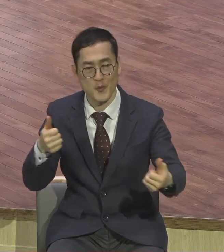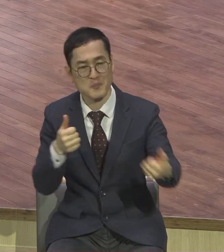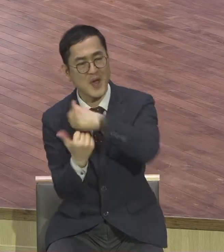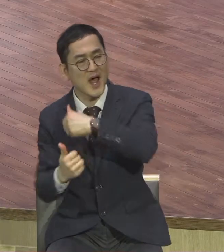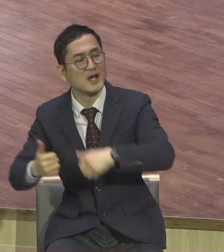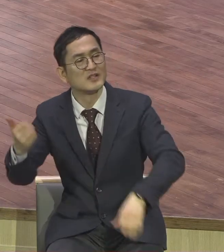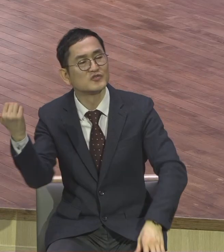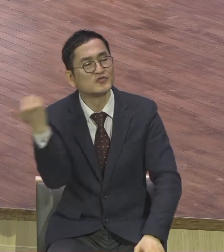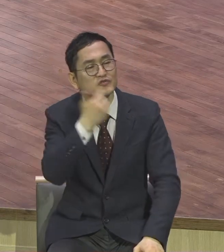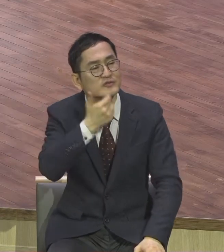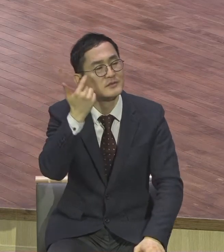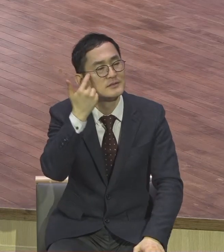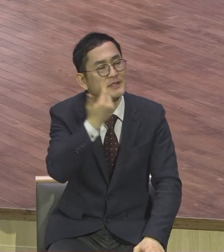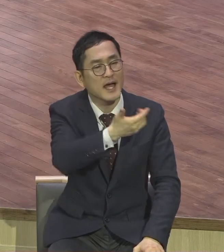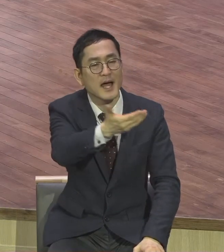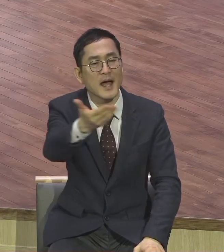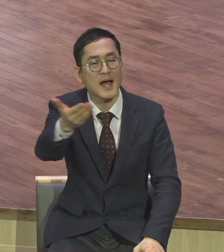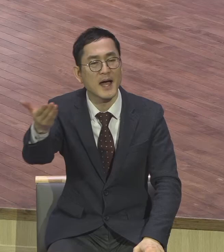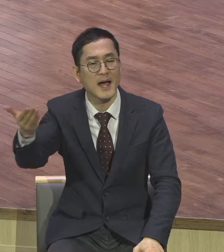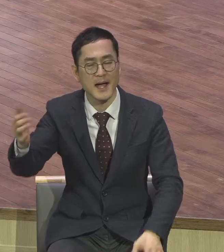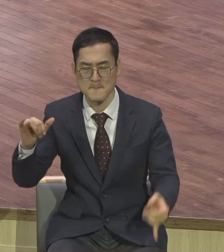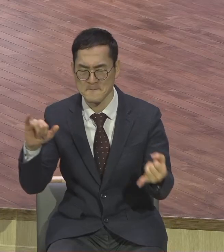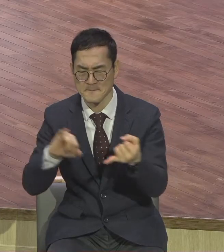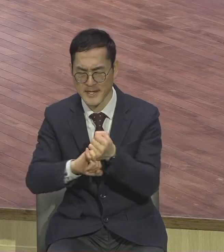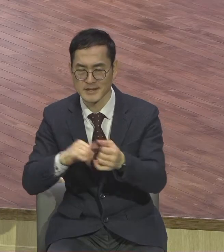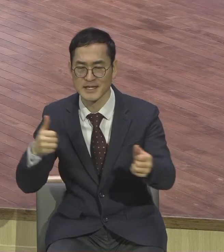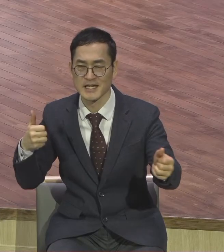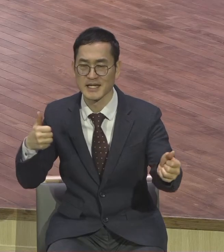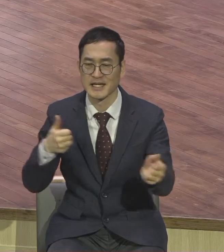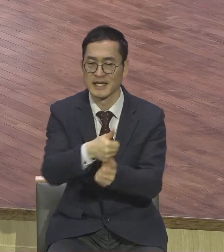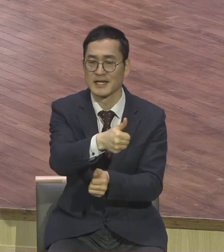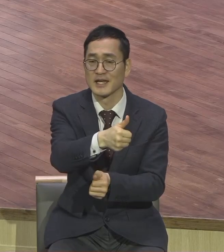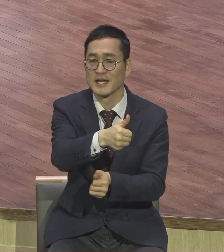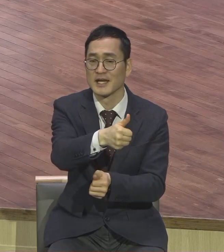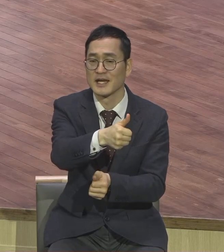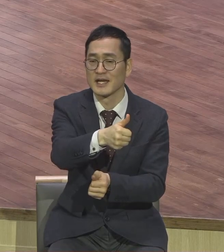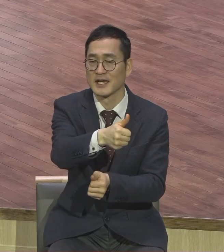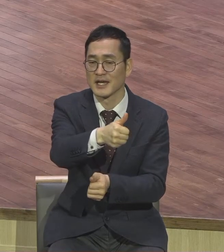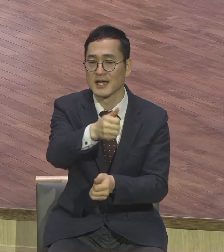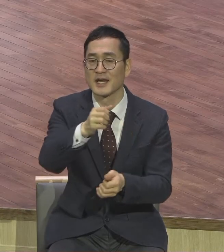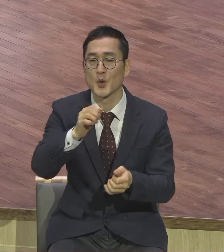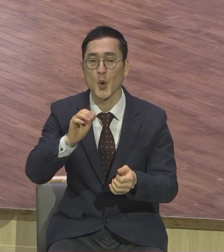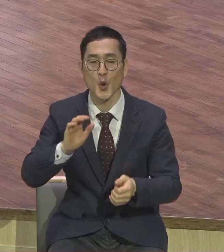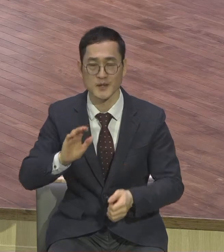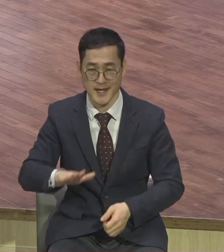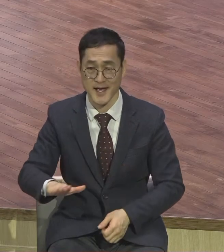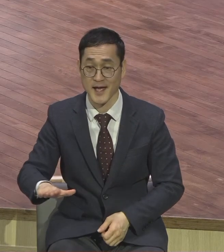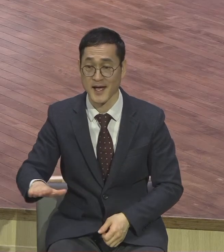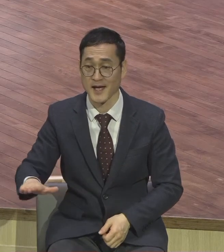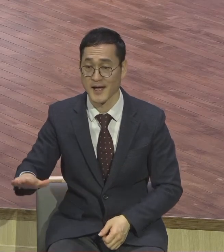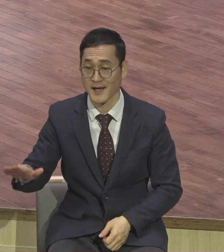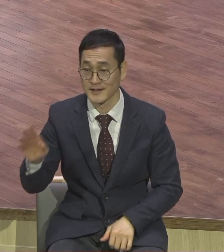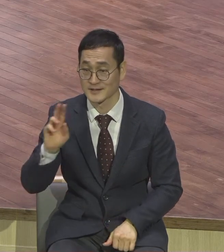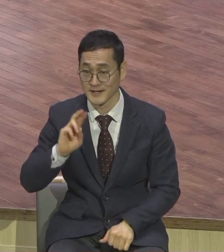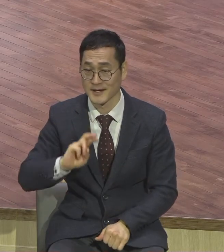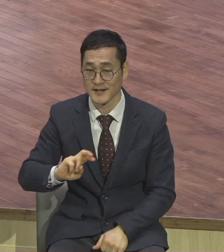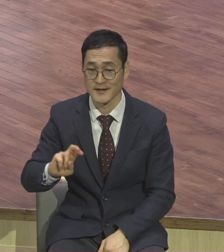누구냐 반드시 이 길이 위로다